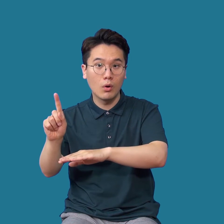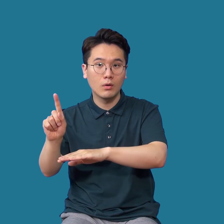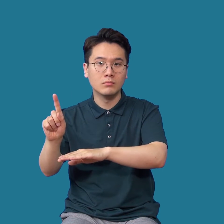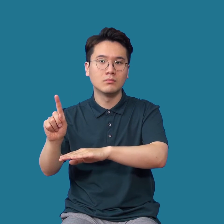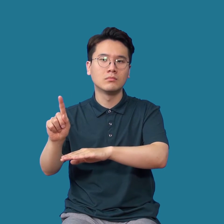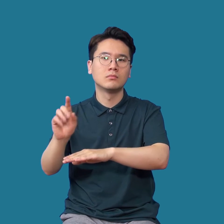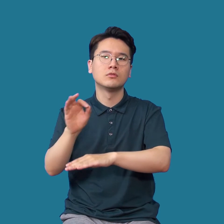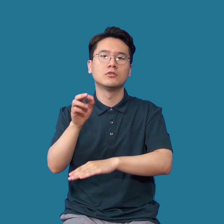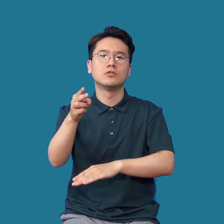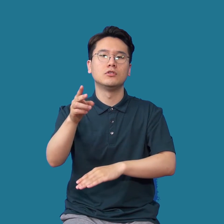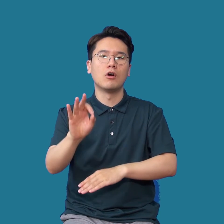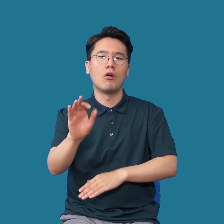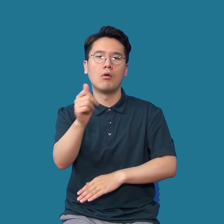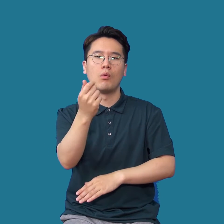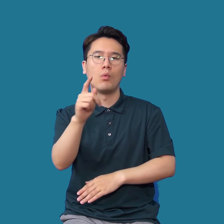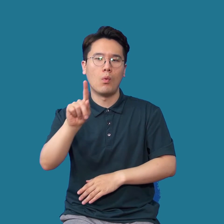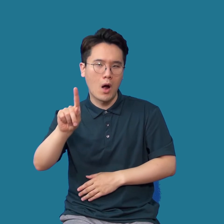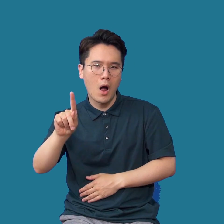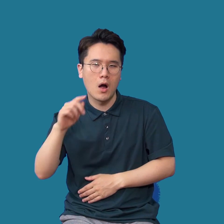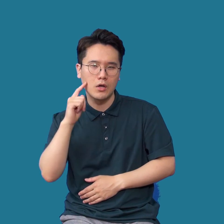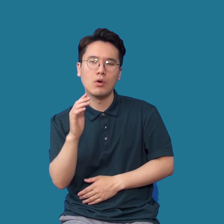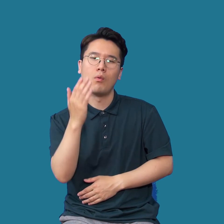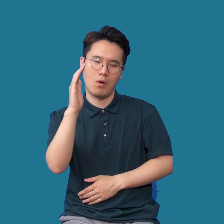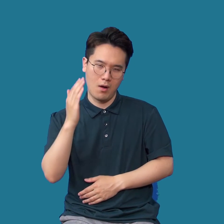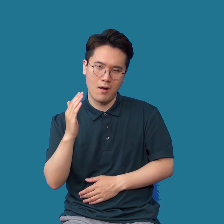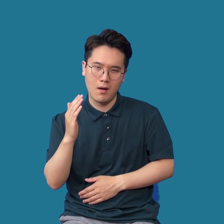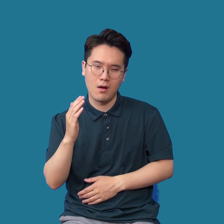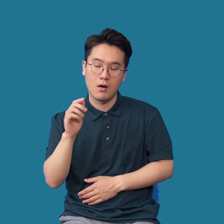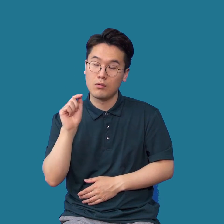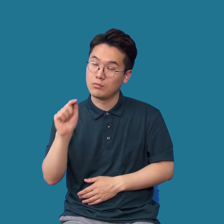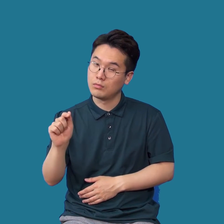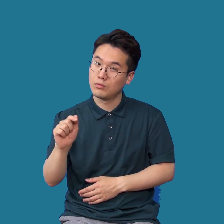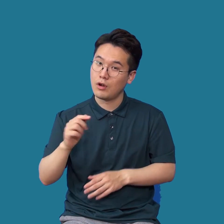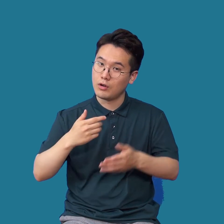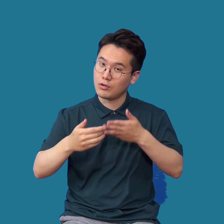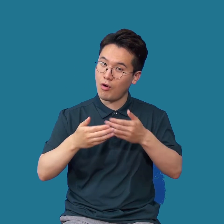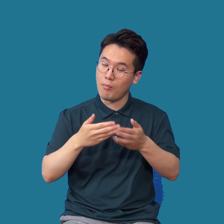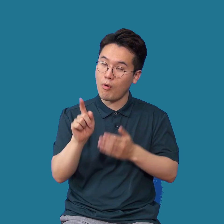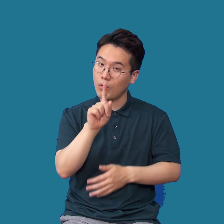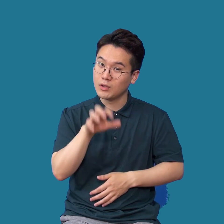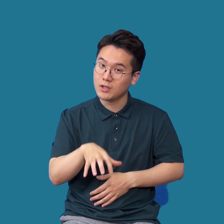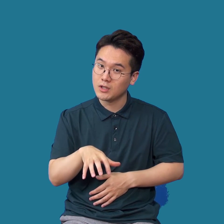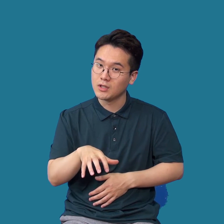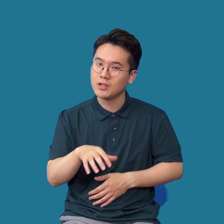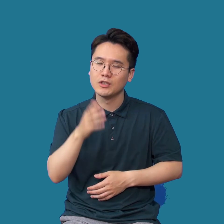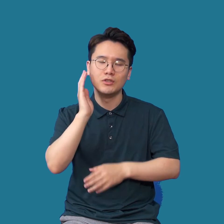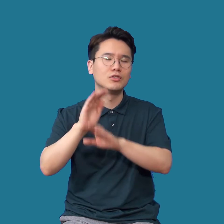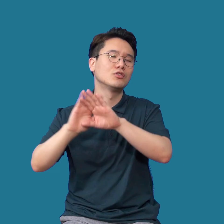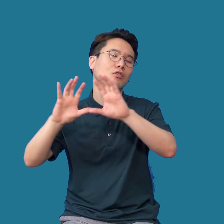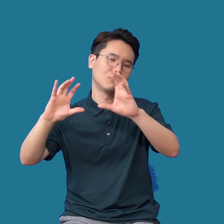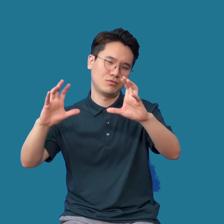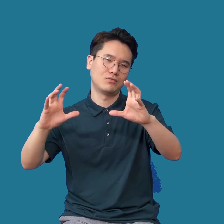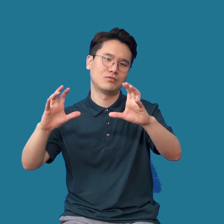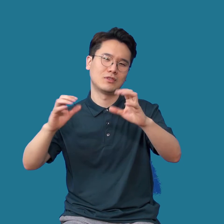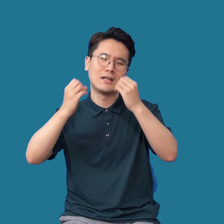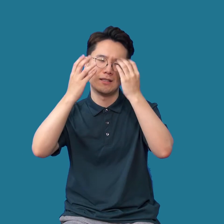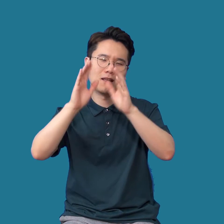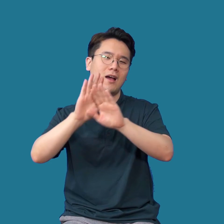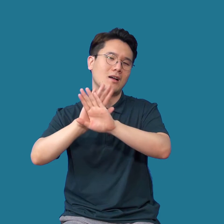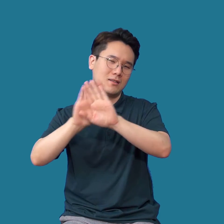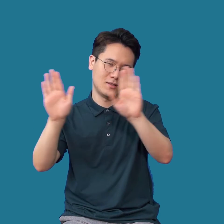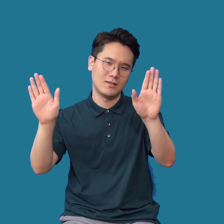누립니까? 천국이지요. 새하늘 새 땅이지요. 그럼 천국은 어떻게 들어갈 수 있습니까?